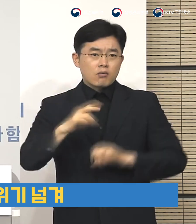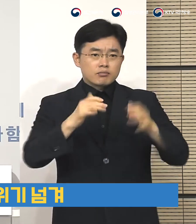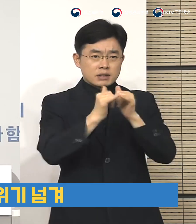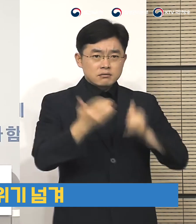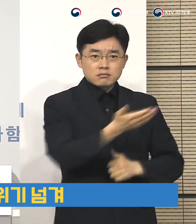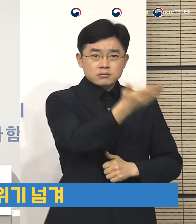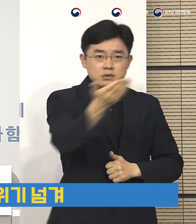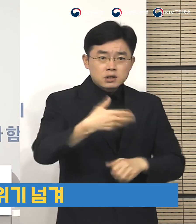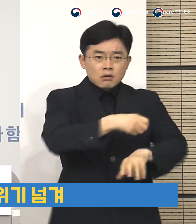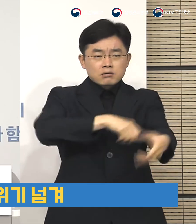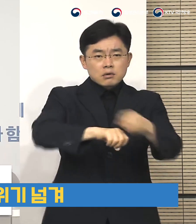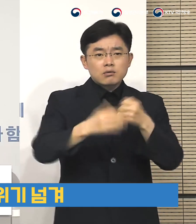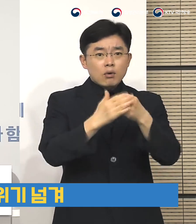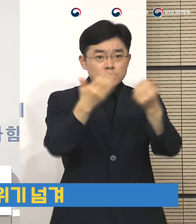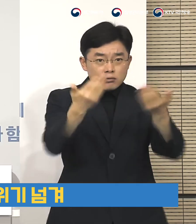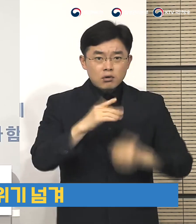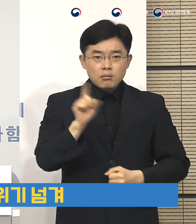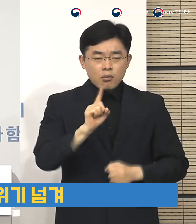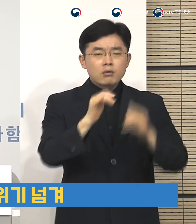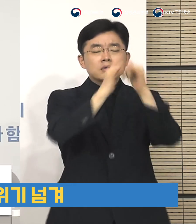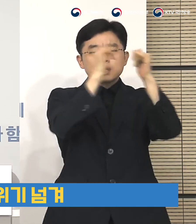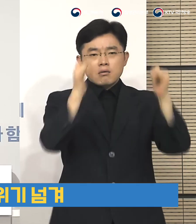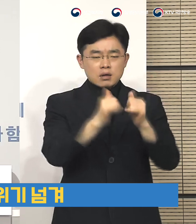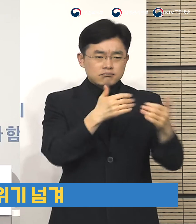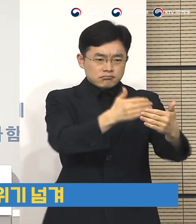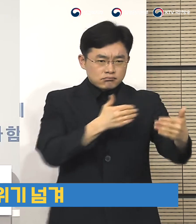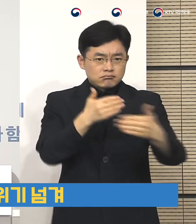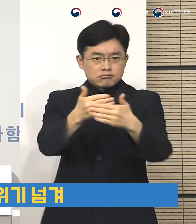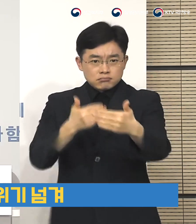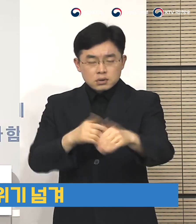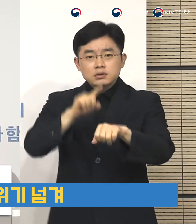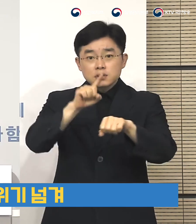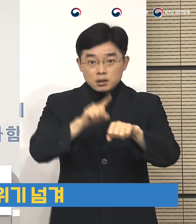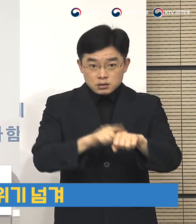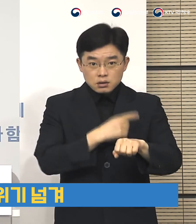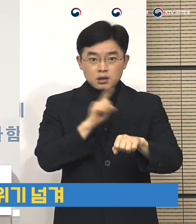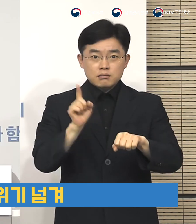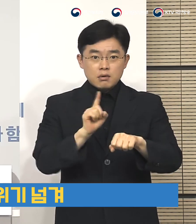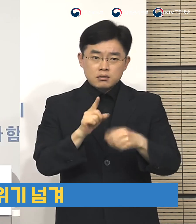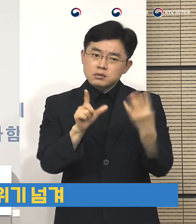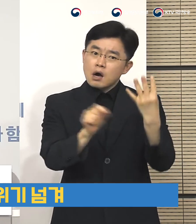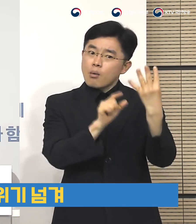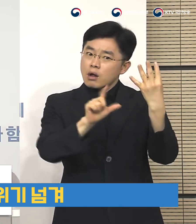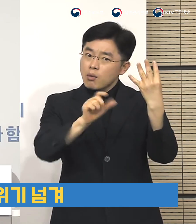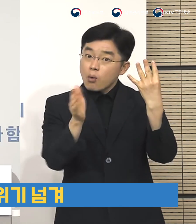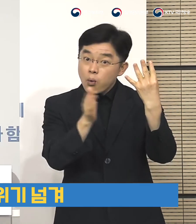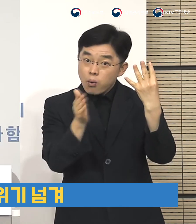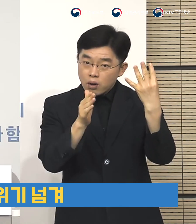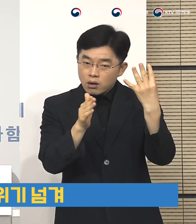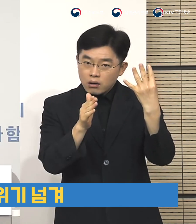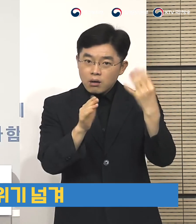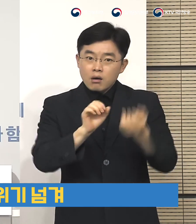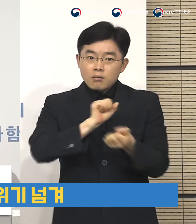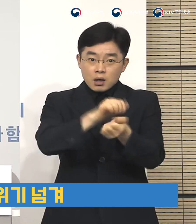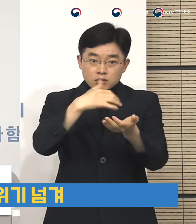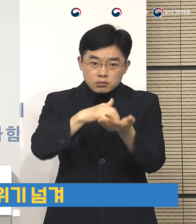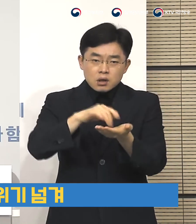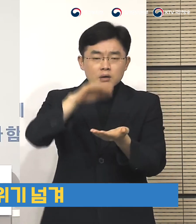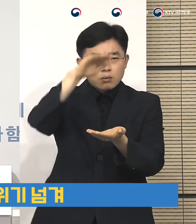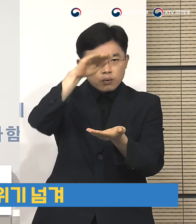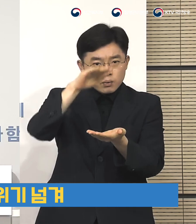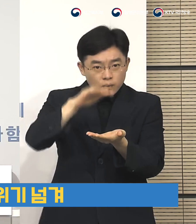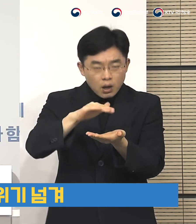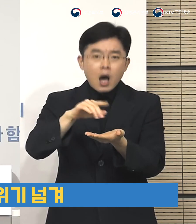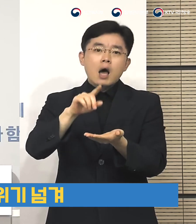여러분들의 적극적인 사회적 거리두기로 일일 신규 확진자가 4월 중순에 한 자릿수로 줄어들며